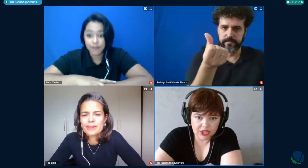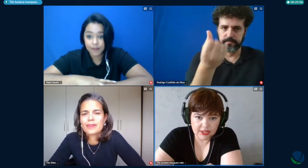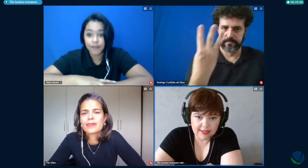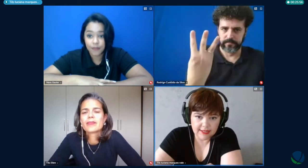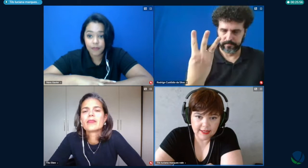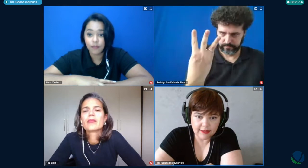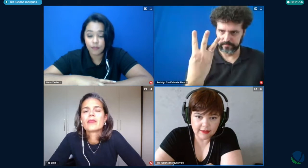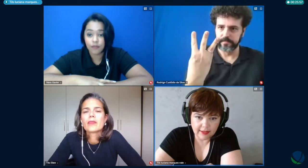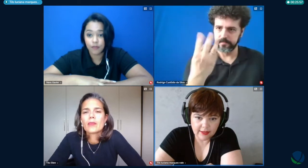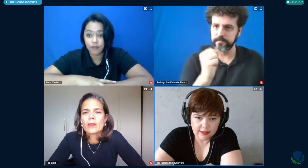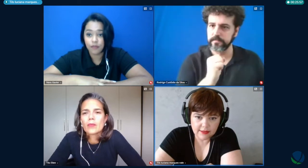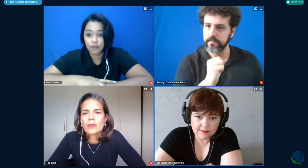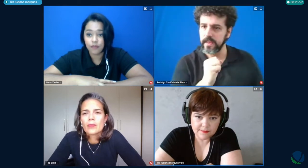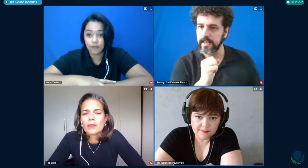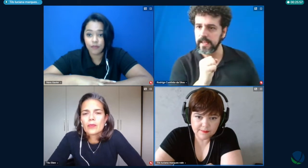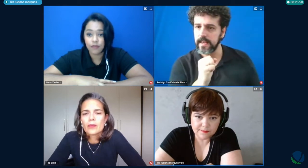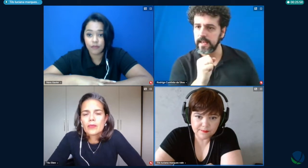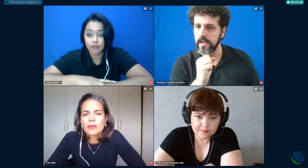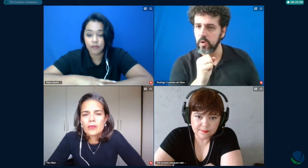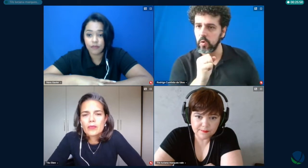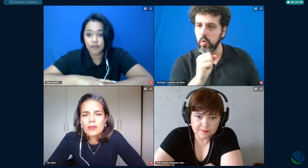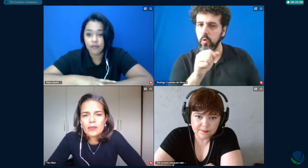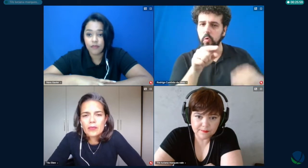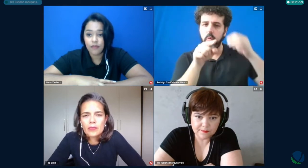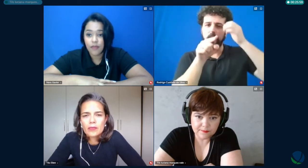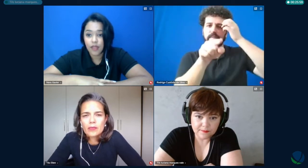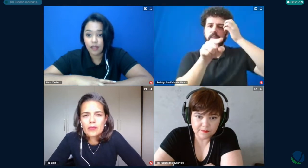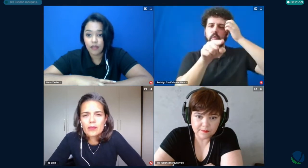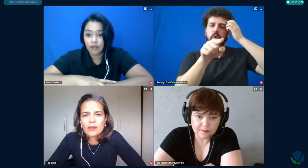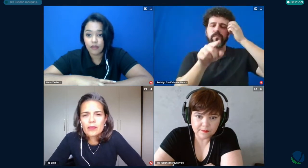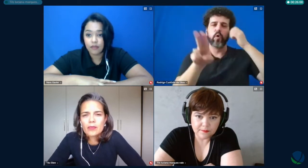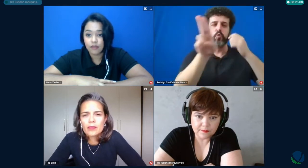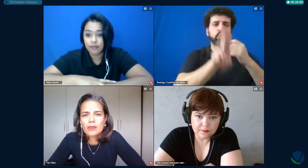Na página 63,